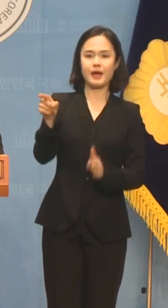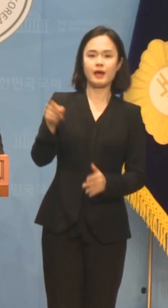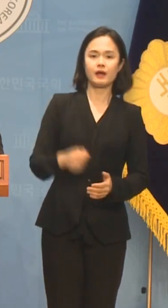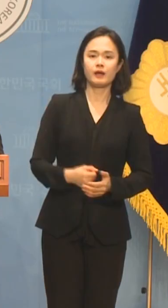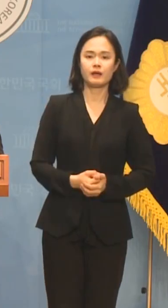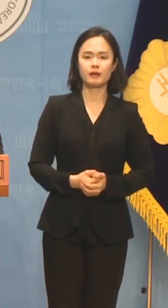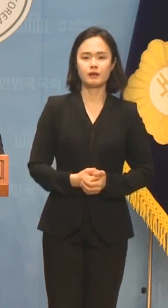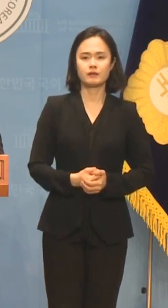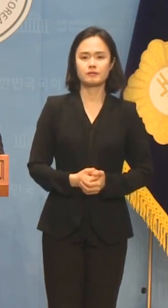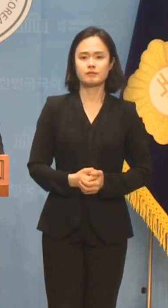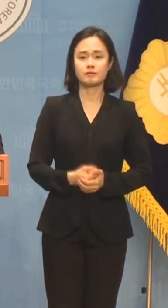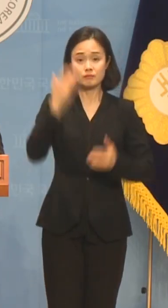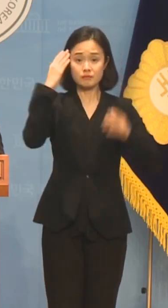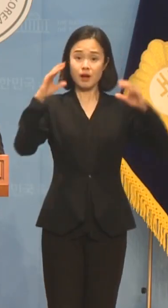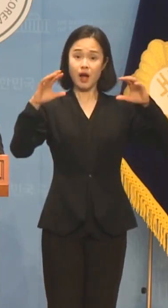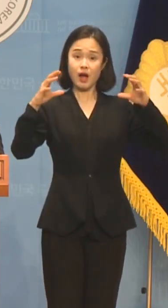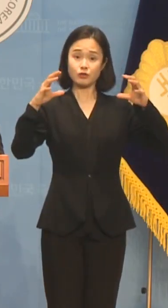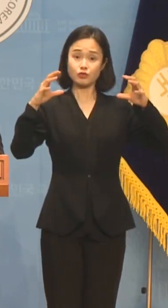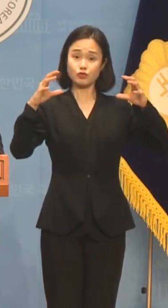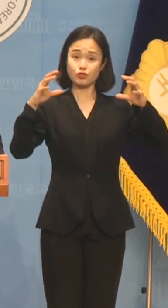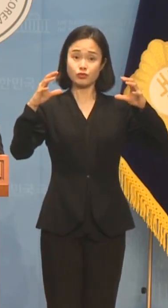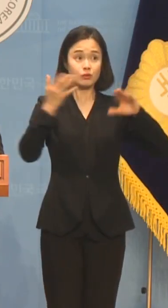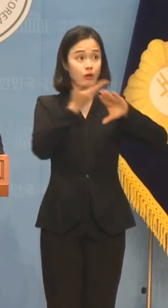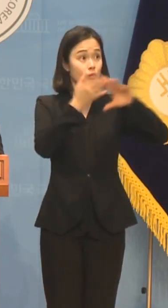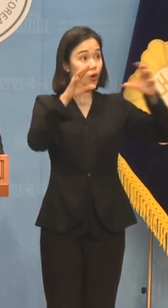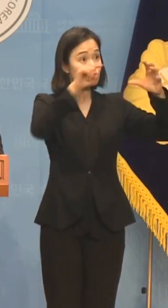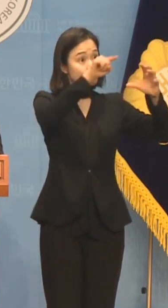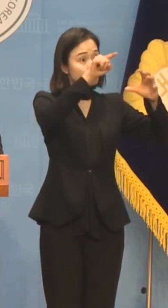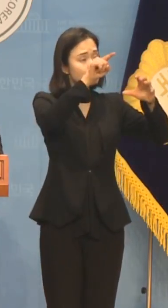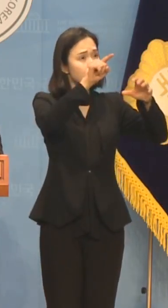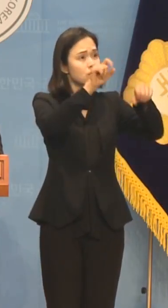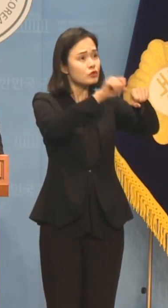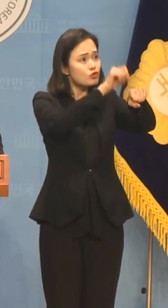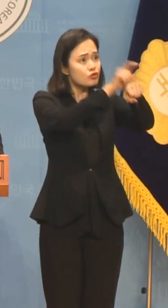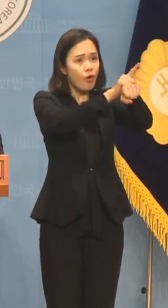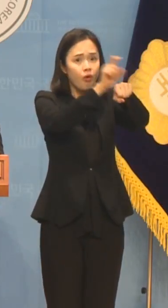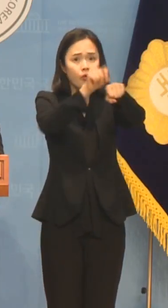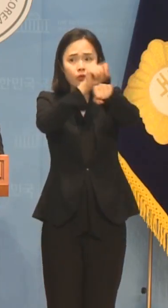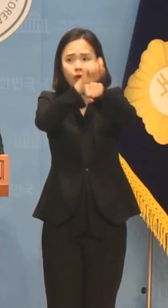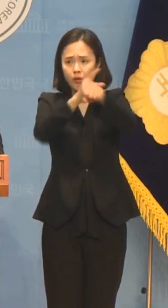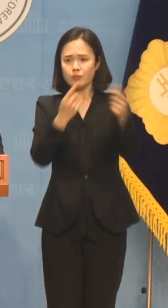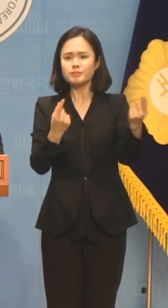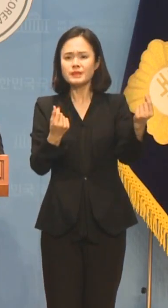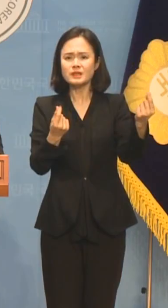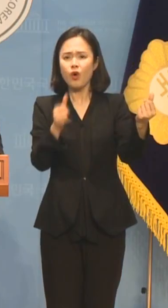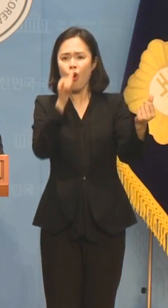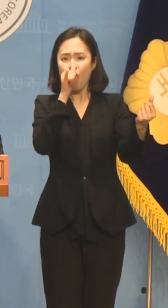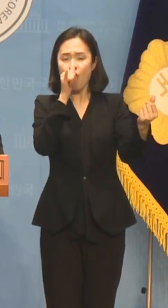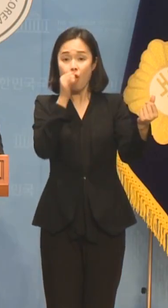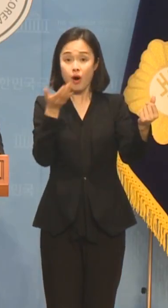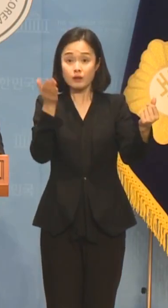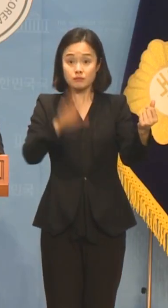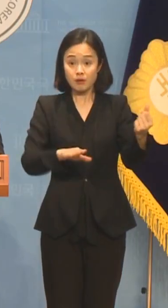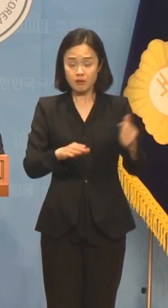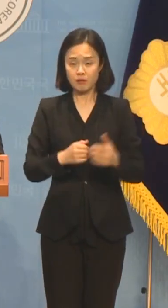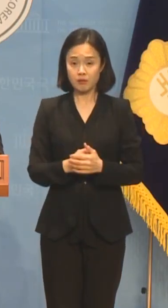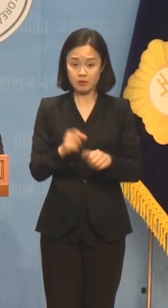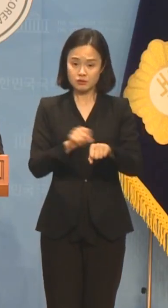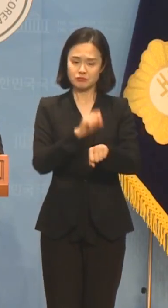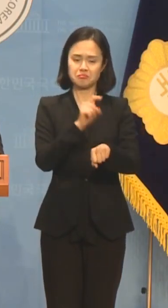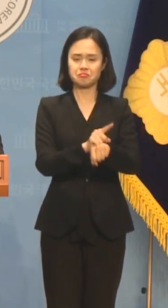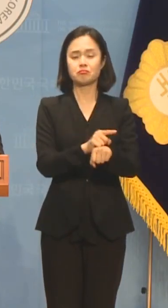있으니 대한민국도 당연히 특수성이 있겠지요. 그런데 윤석열의 비상계엄 선포를